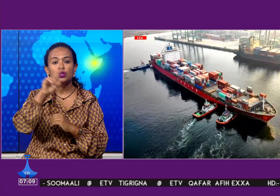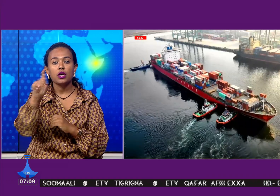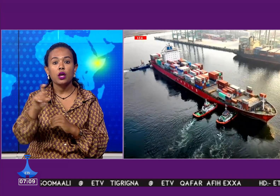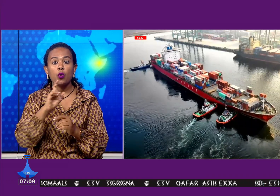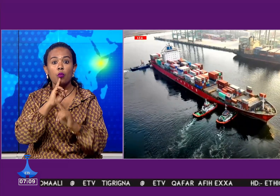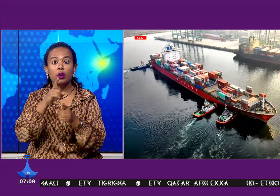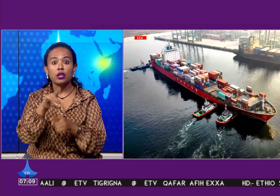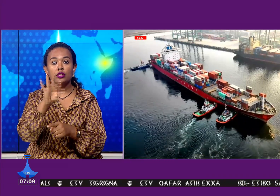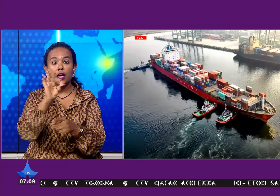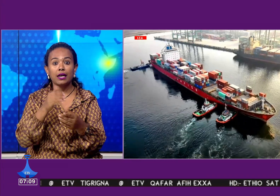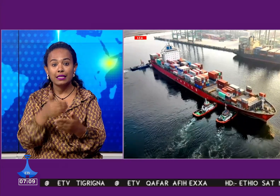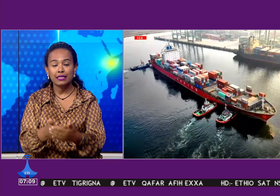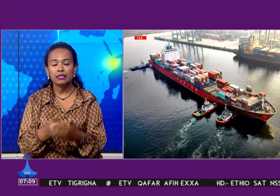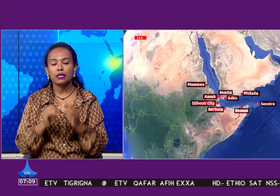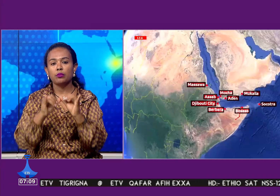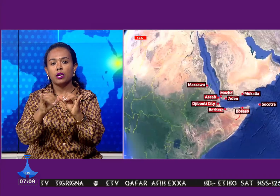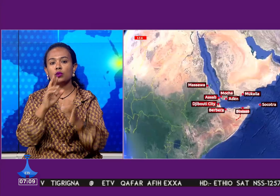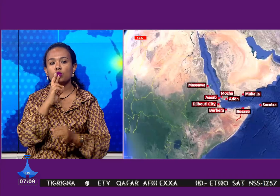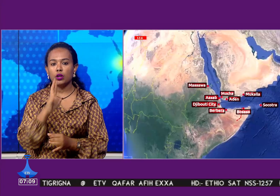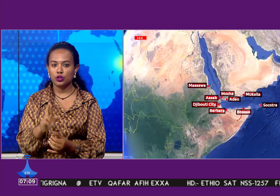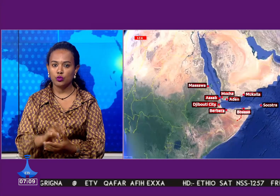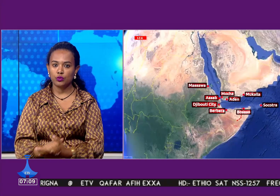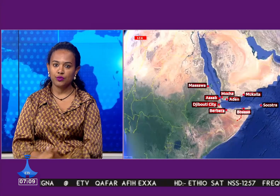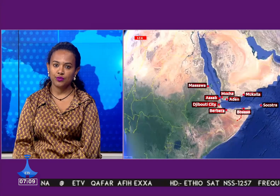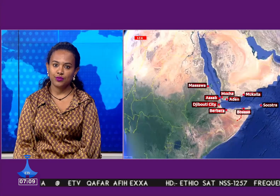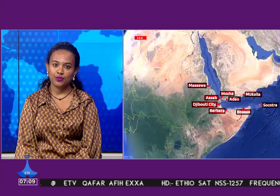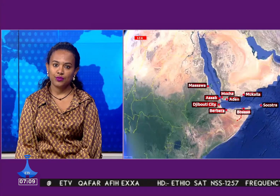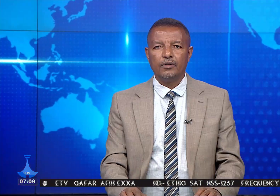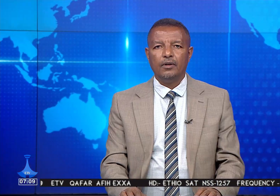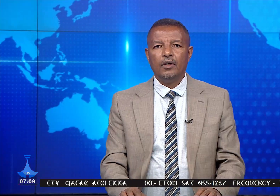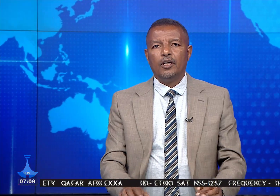ምላሽ እስኪያገኝ ድረስ የሚቀጥሉ ናቸው።